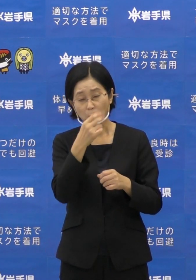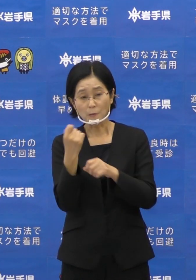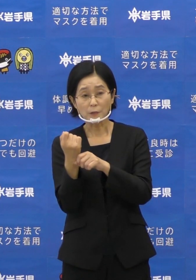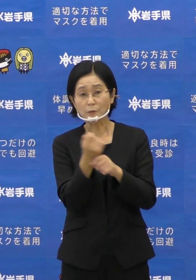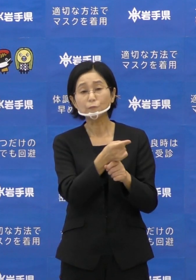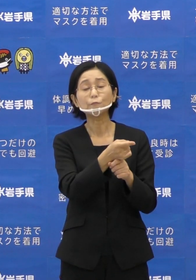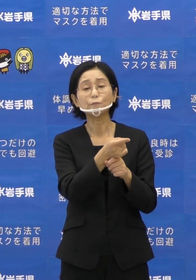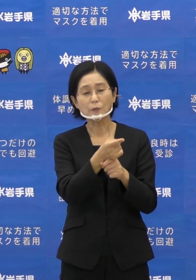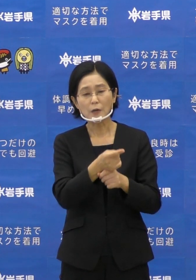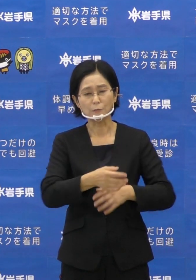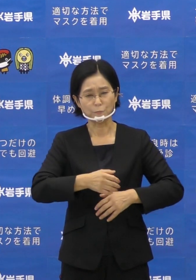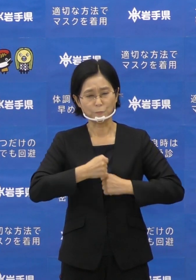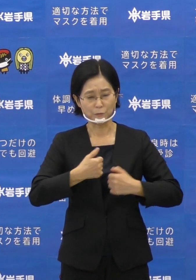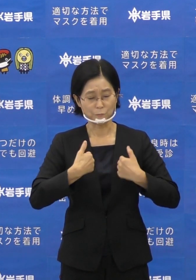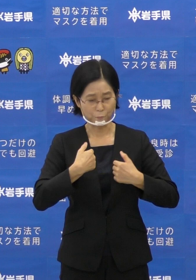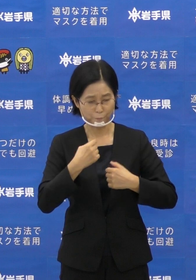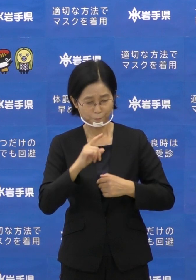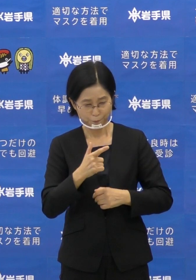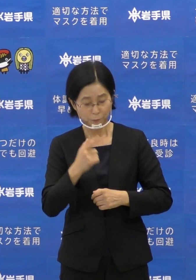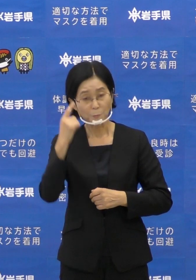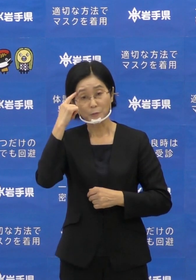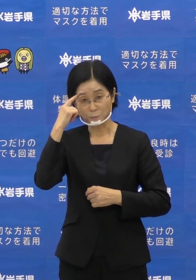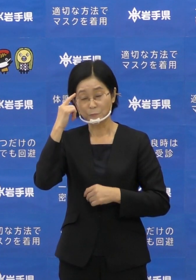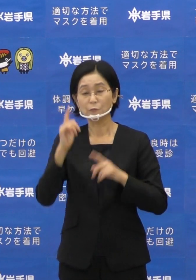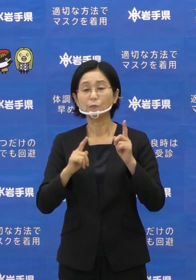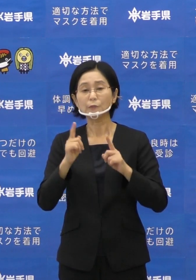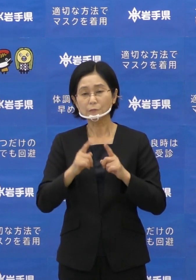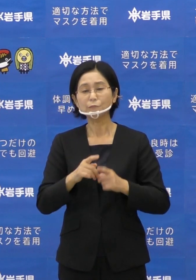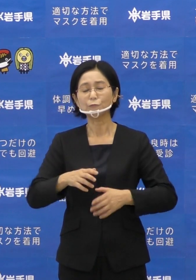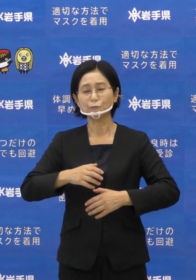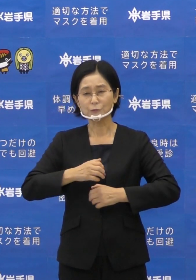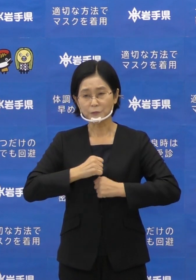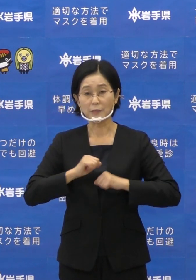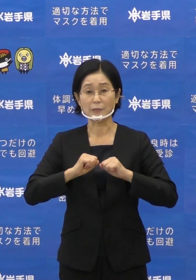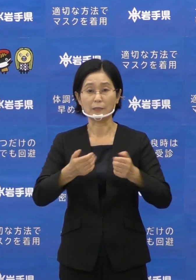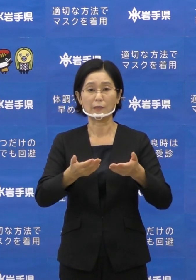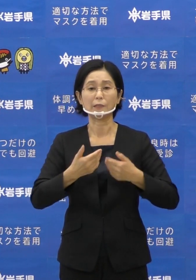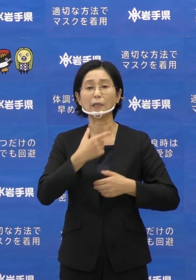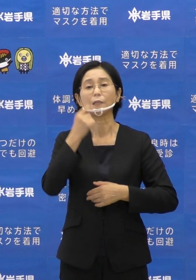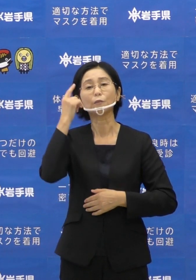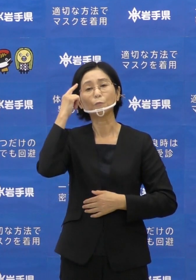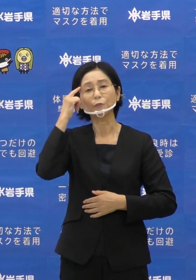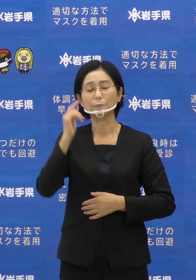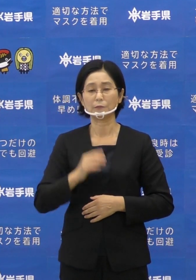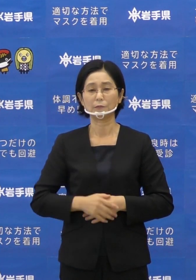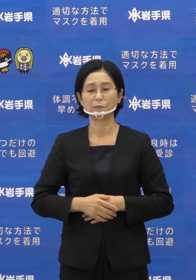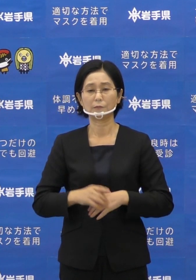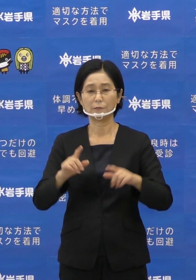子で安全にやっていただきたいというふうに思います。 ありがとうございました